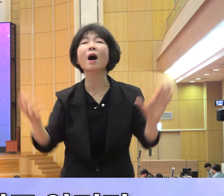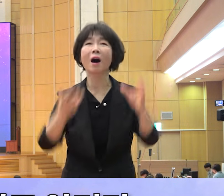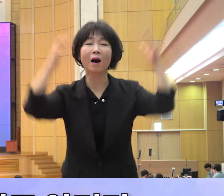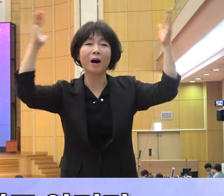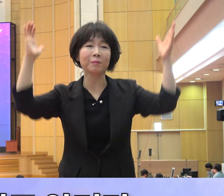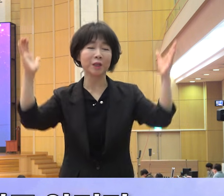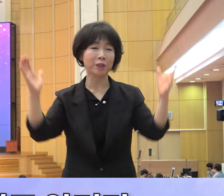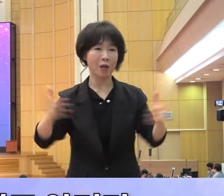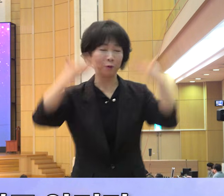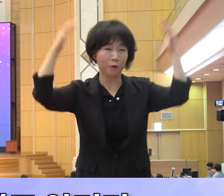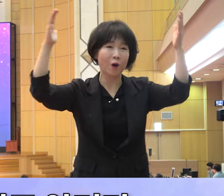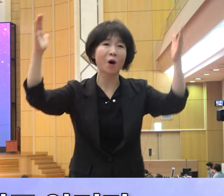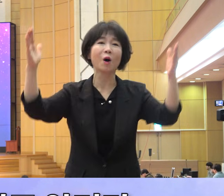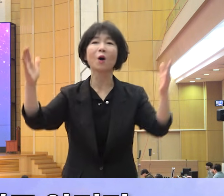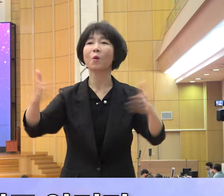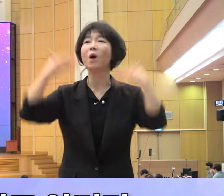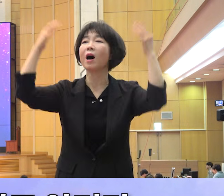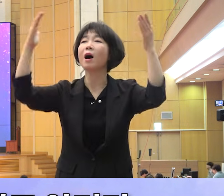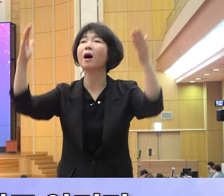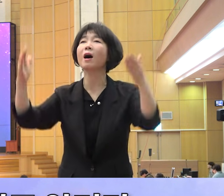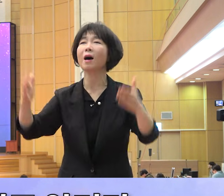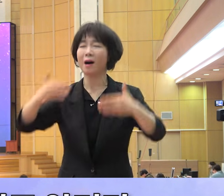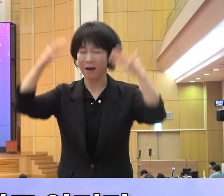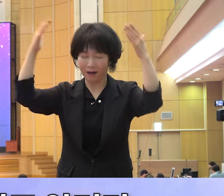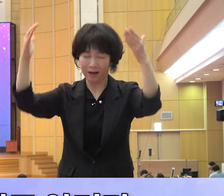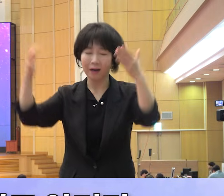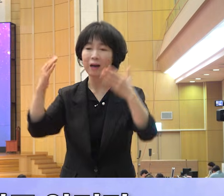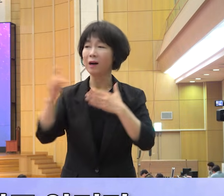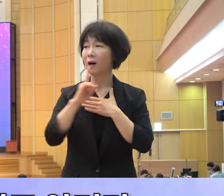성령의 바람 이제 불어와.